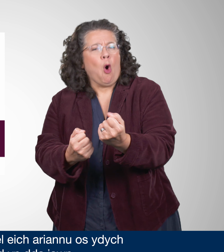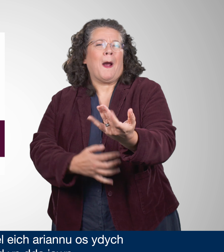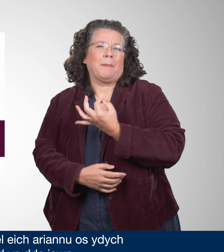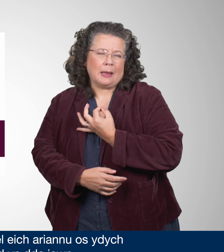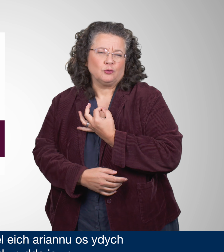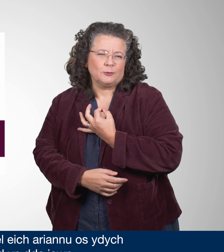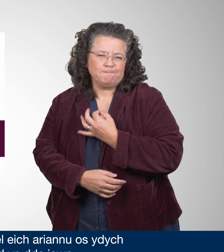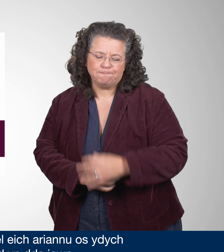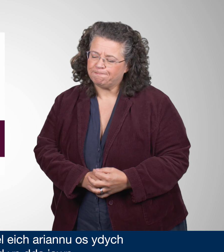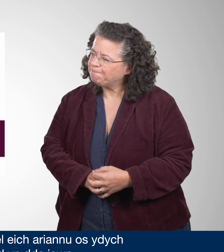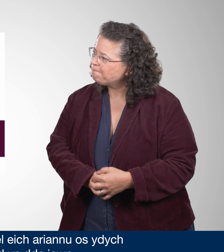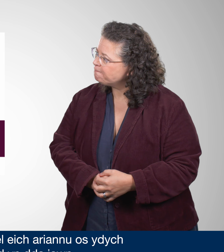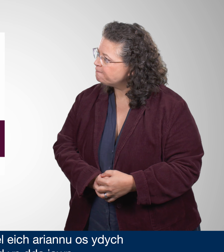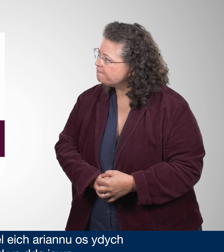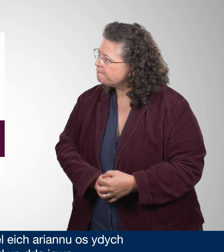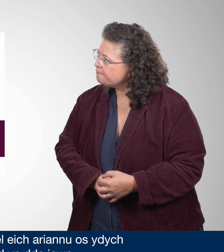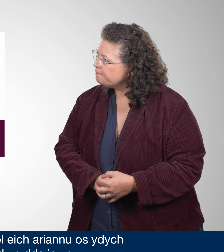iawn.